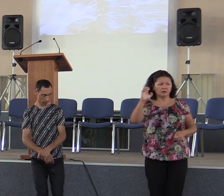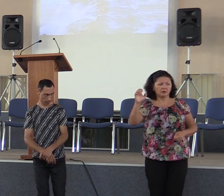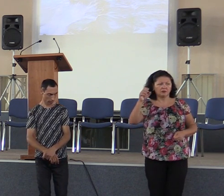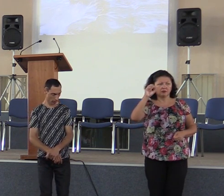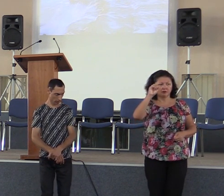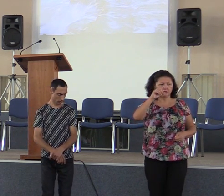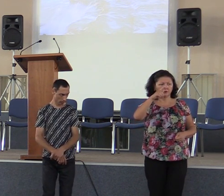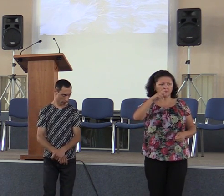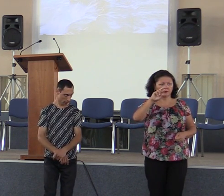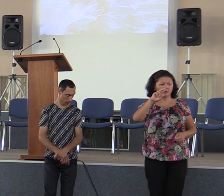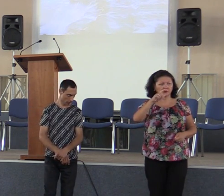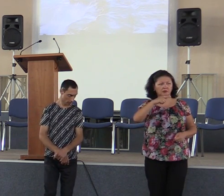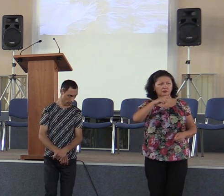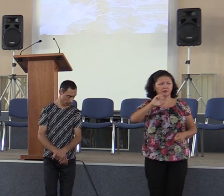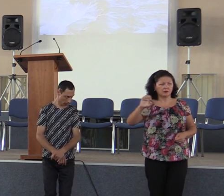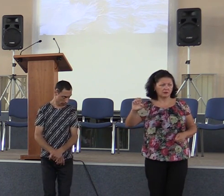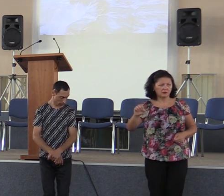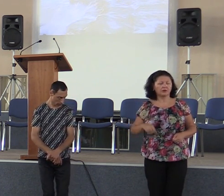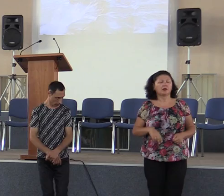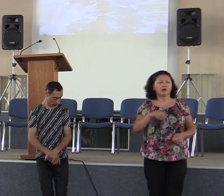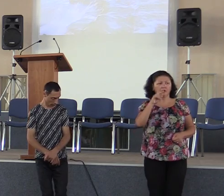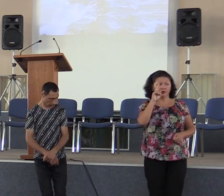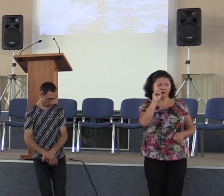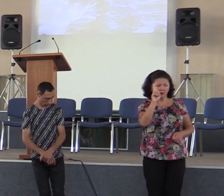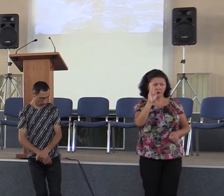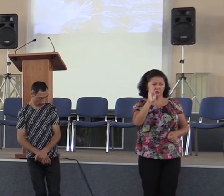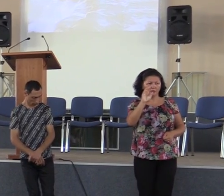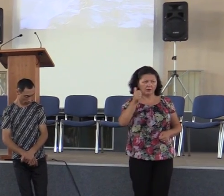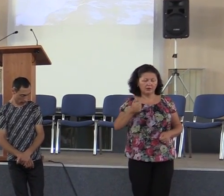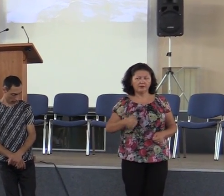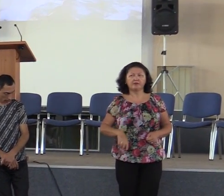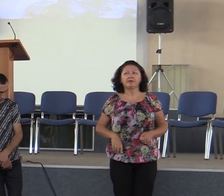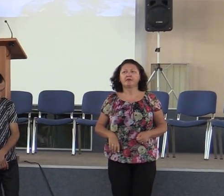intitulat, foarte frumos, Ceea ce îmi place